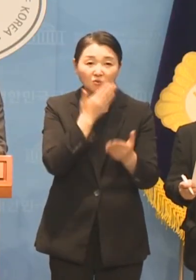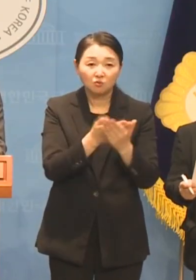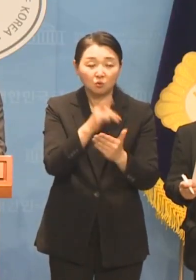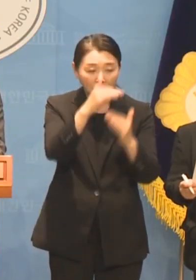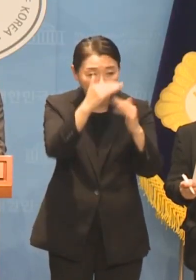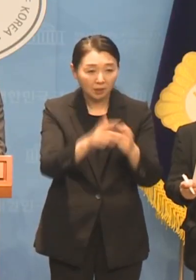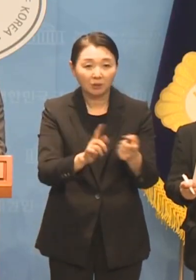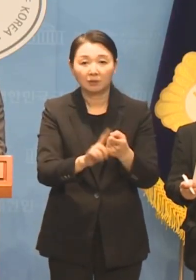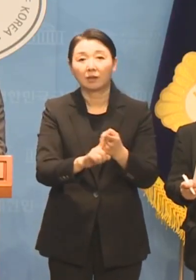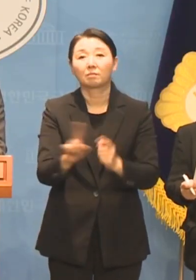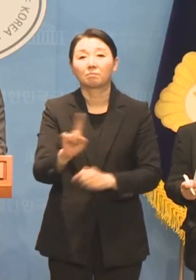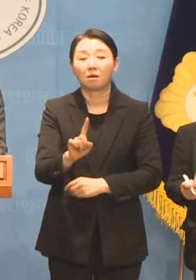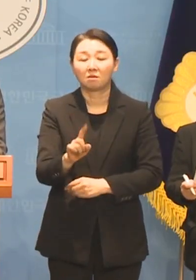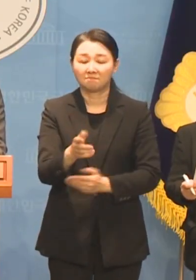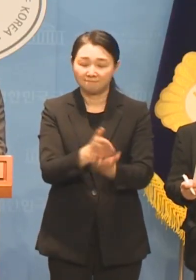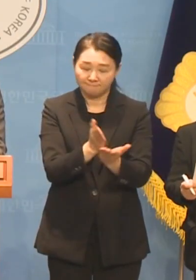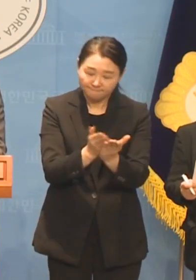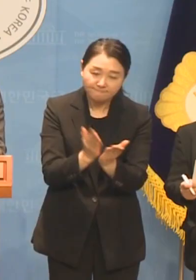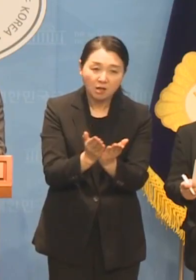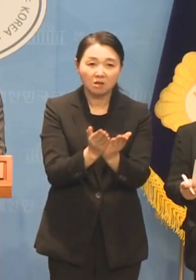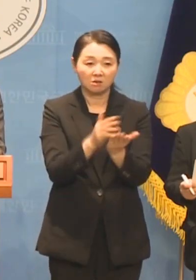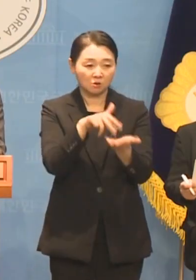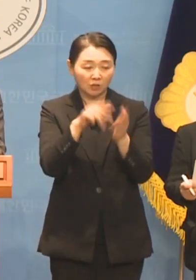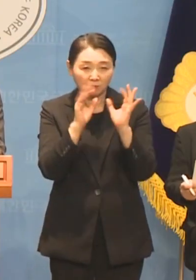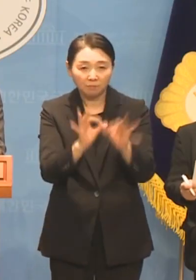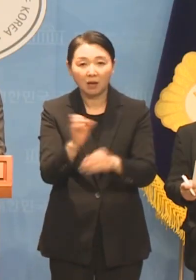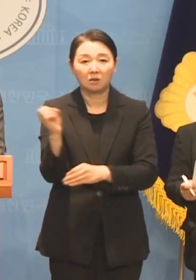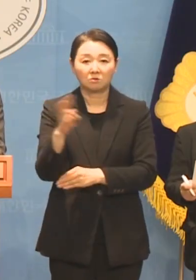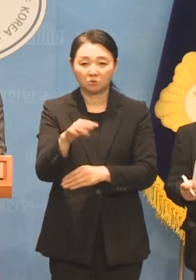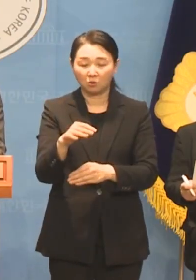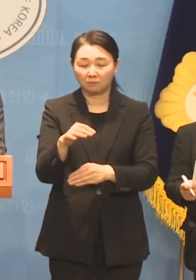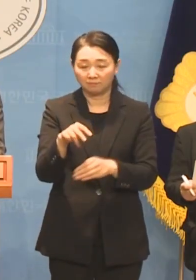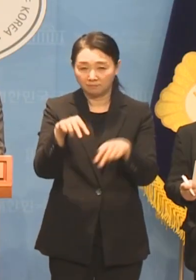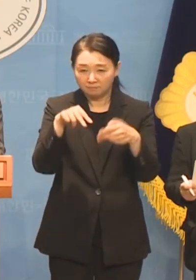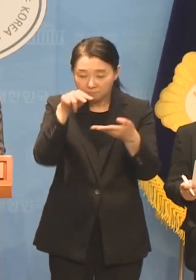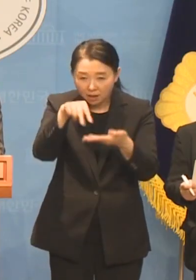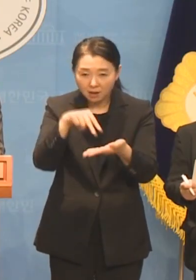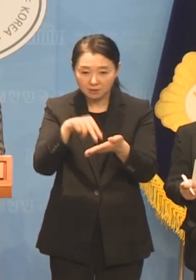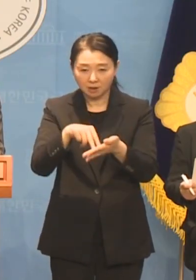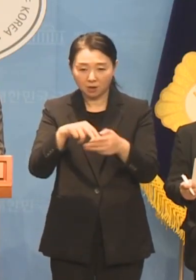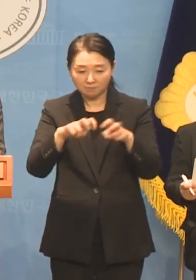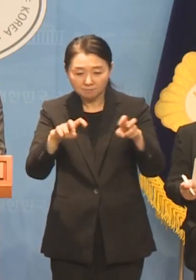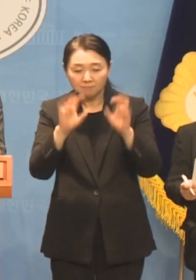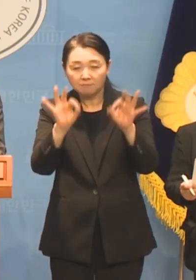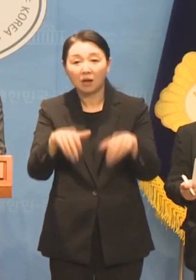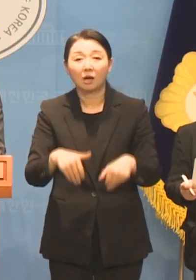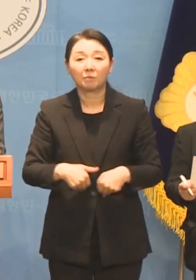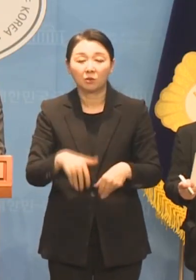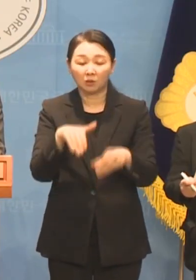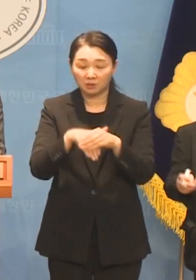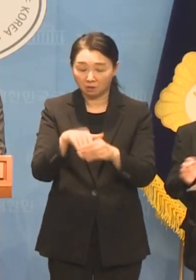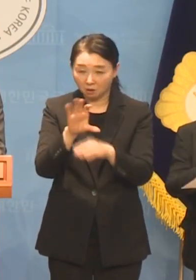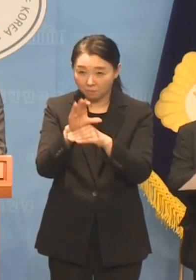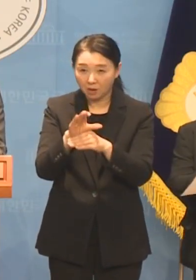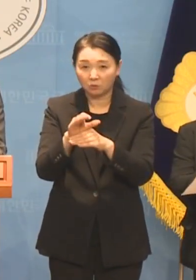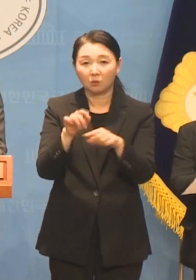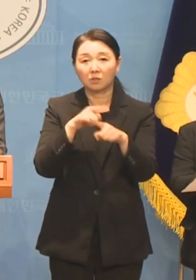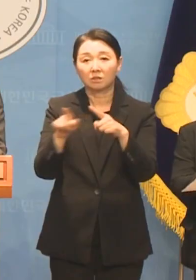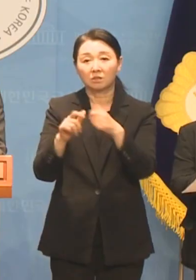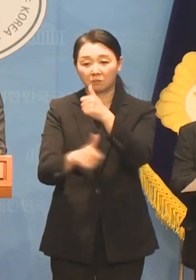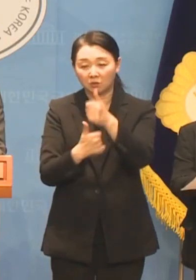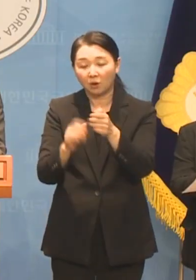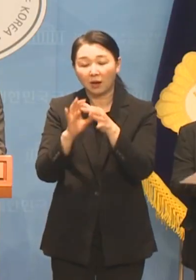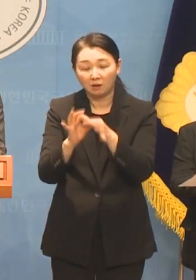사안에 대한 여러 종류의 상이한 관점이나 견해를 객관적으로 다루어야 한다는 선거방송심의에